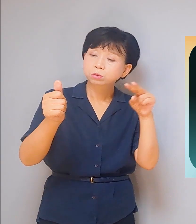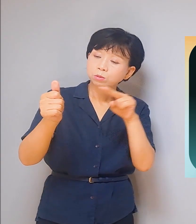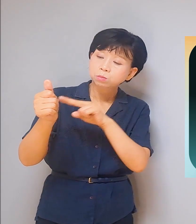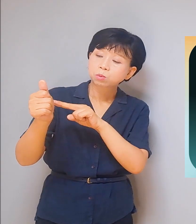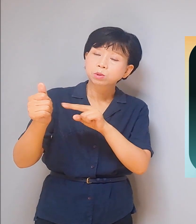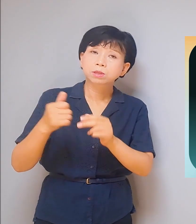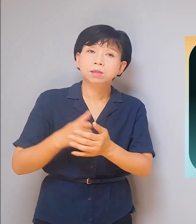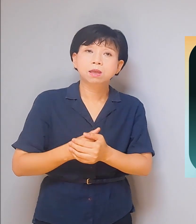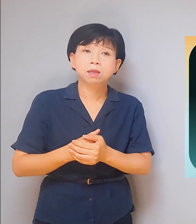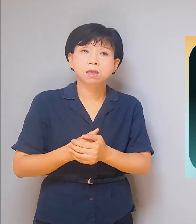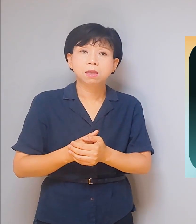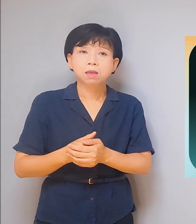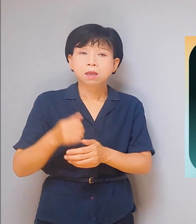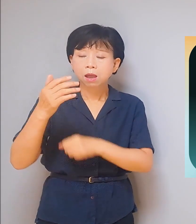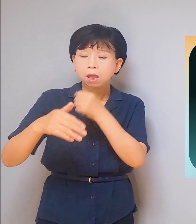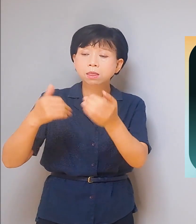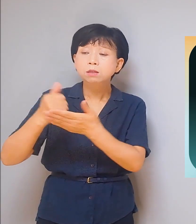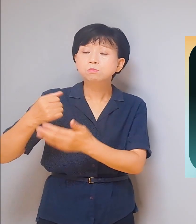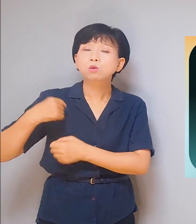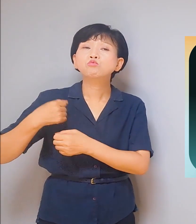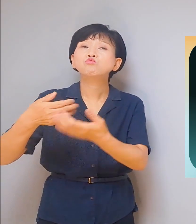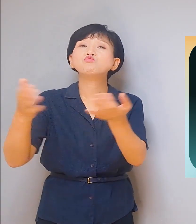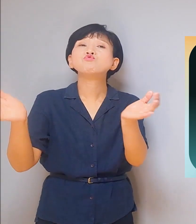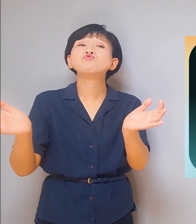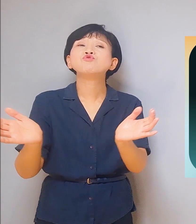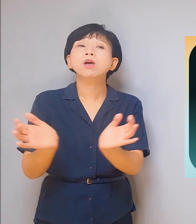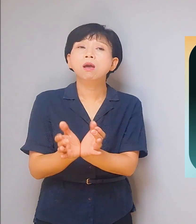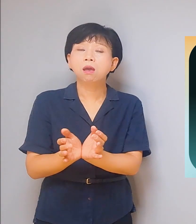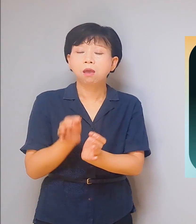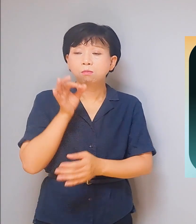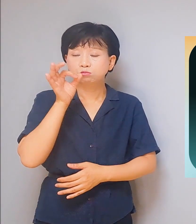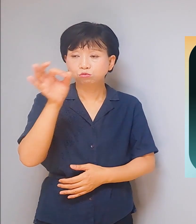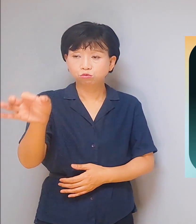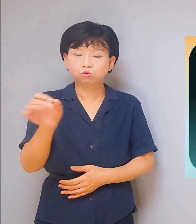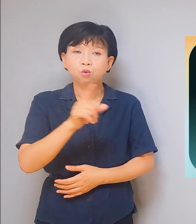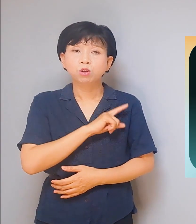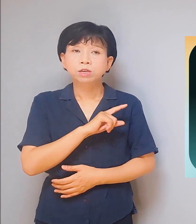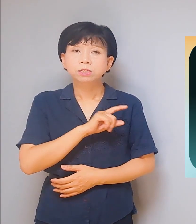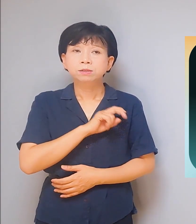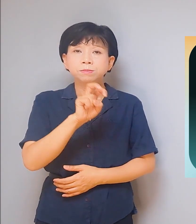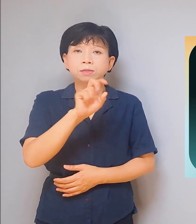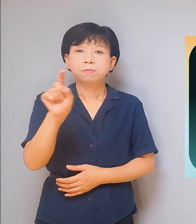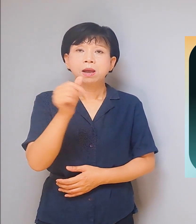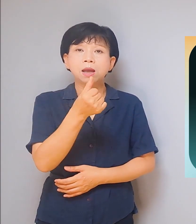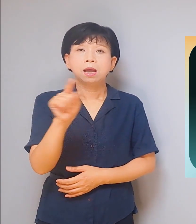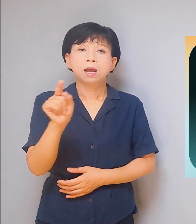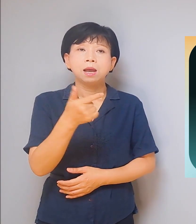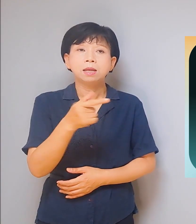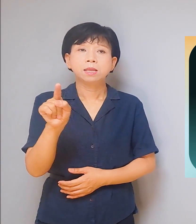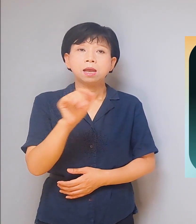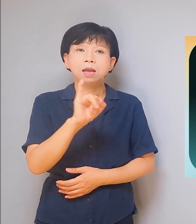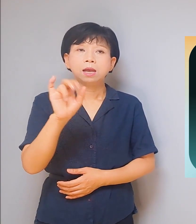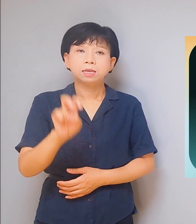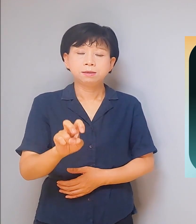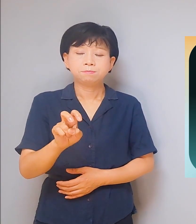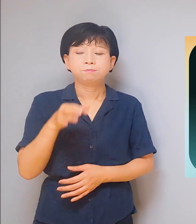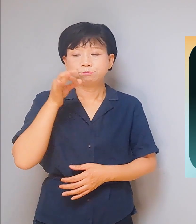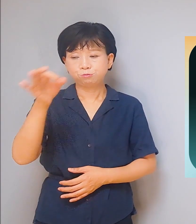때에 이르기를 이는 하나님의 군대라 하고 그 땅 이름을 마하나임이라